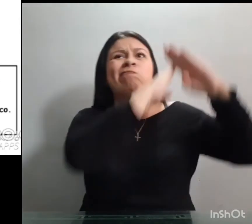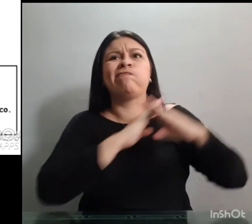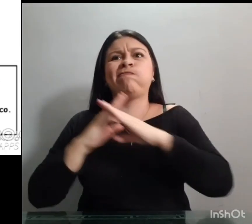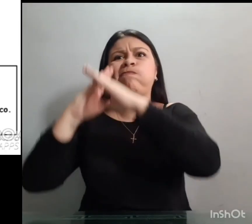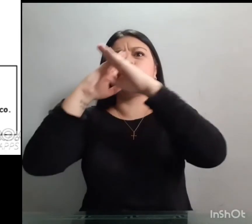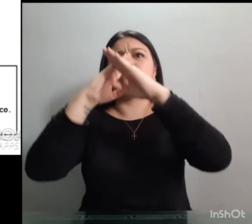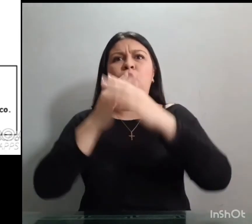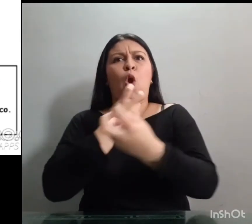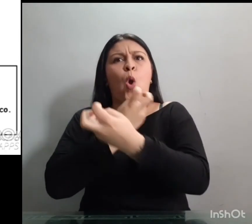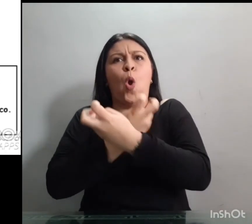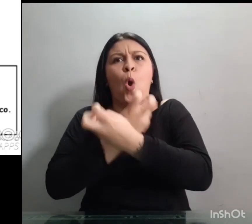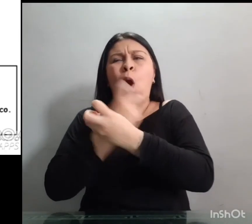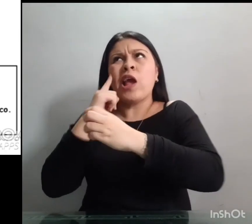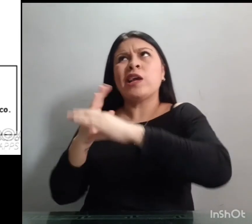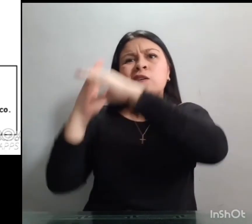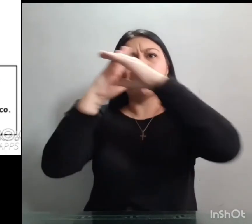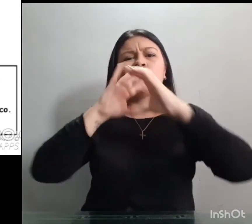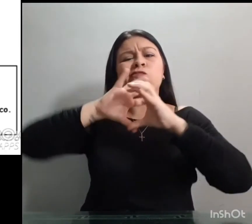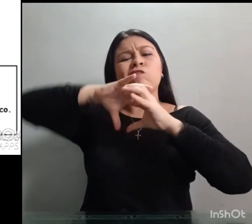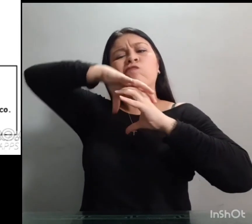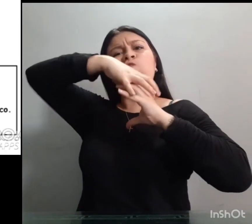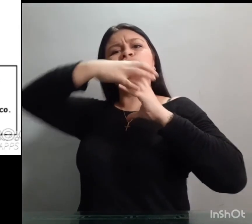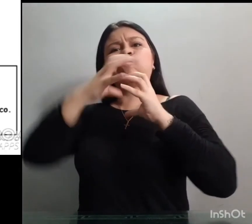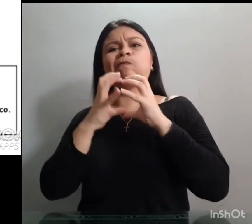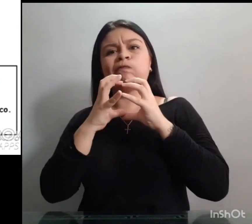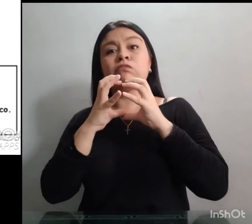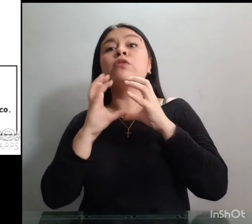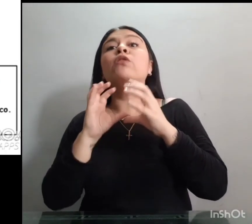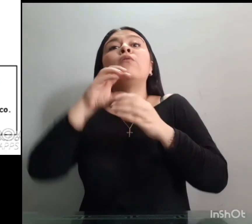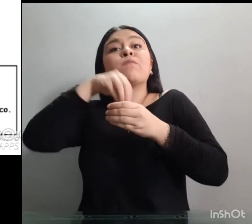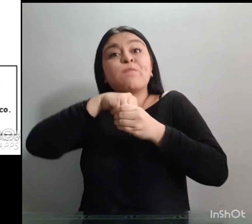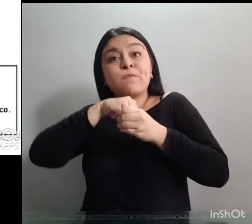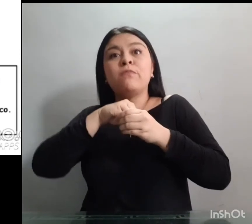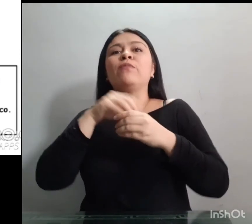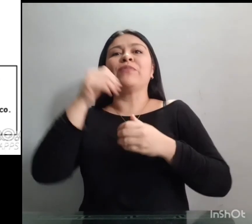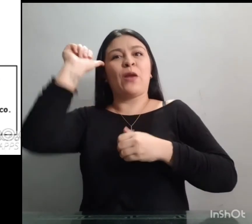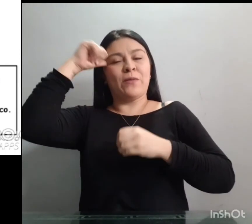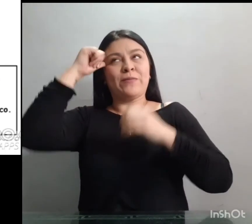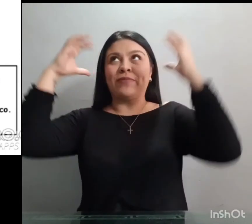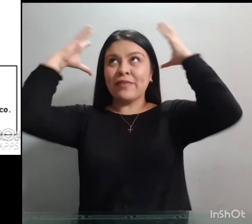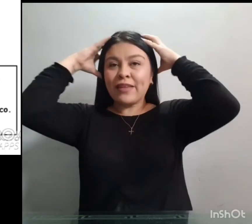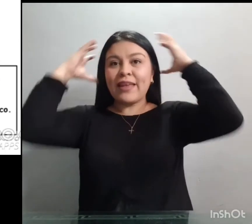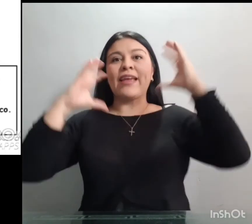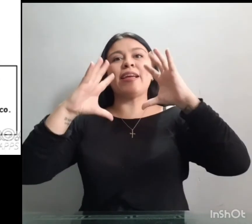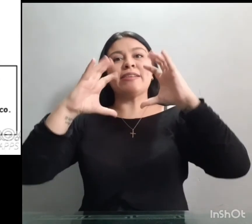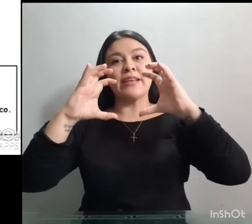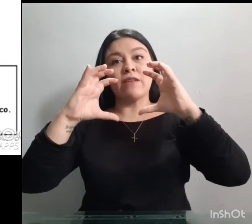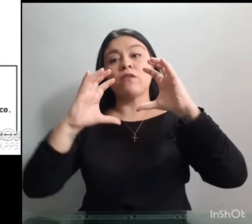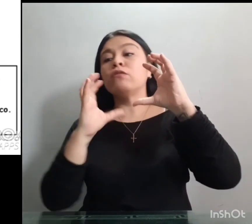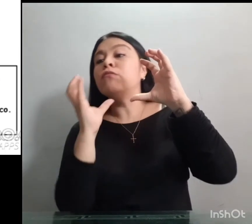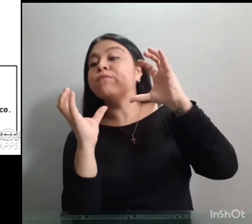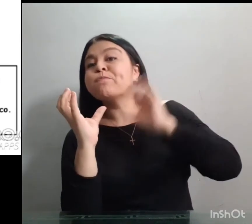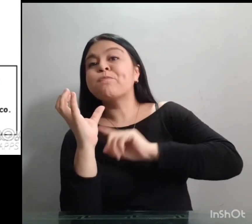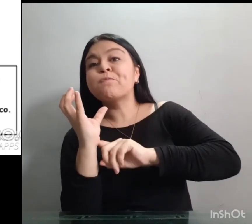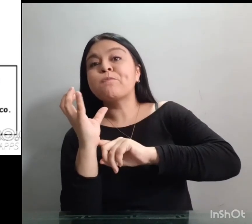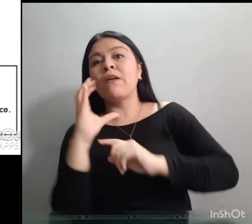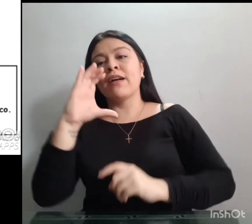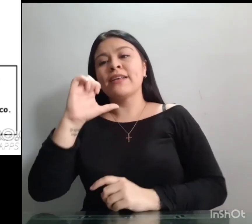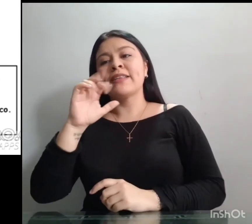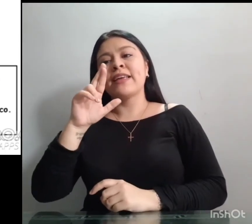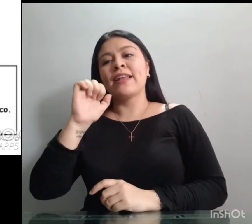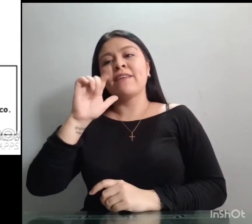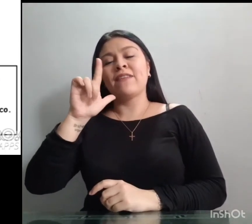Este está formado entonces por el cerebro, el cerebelo y el tallo encefálico.